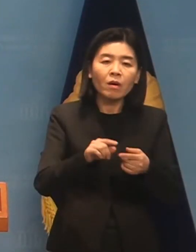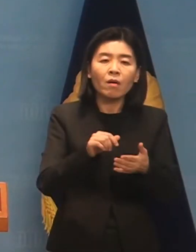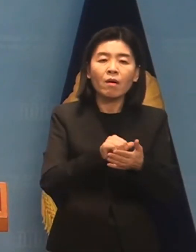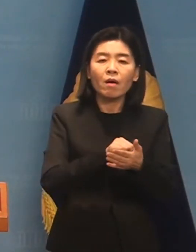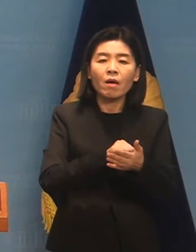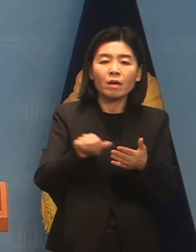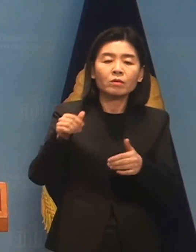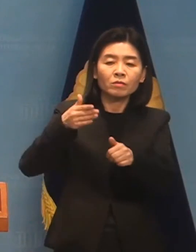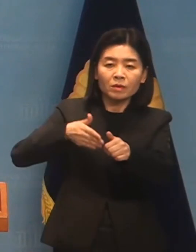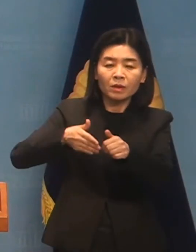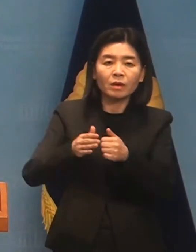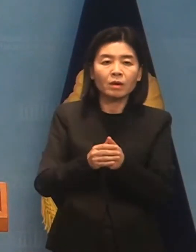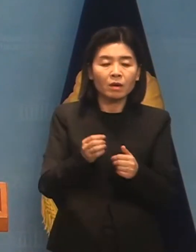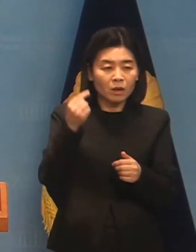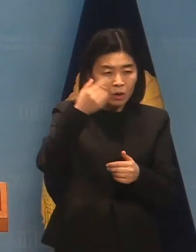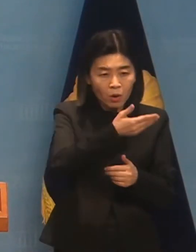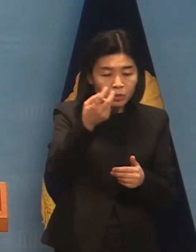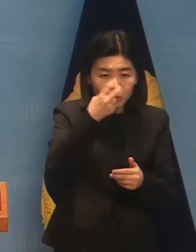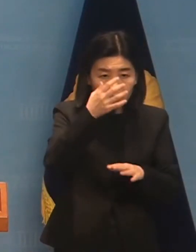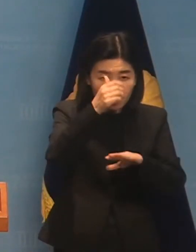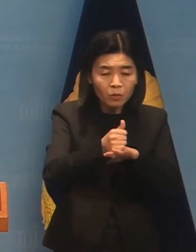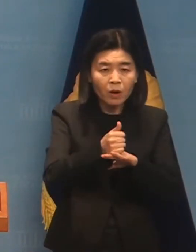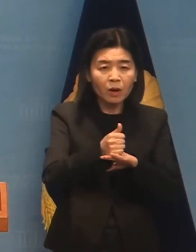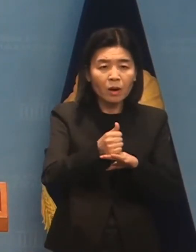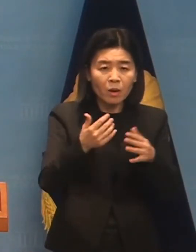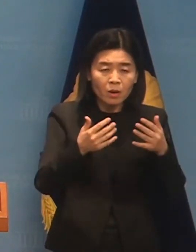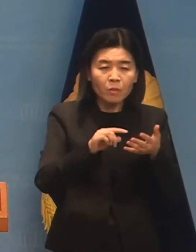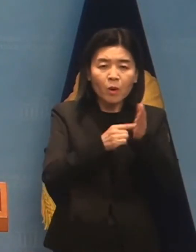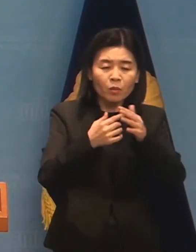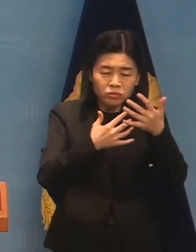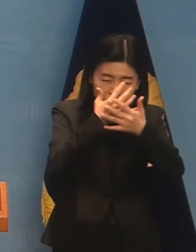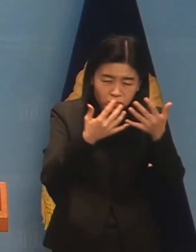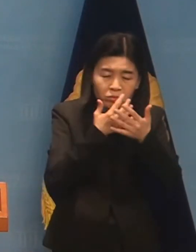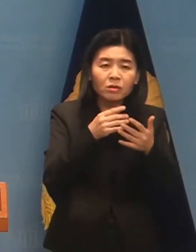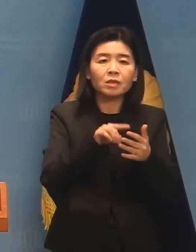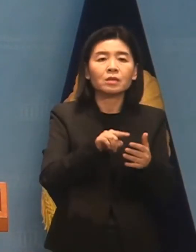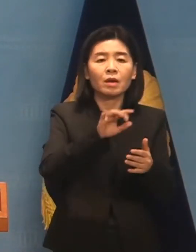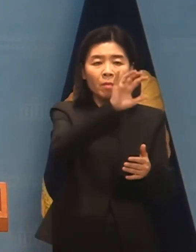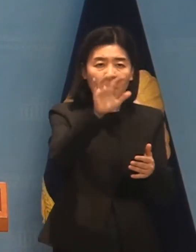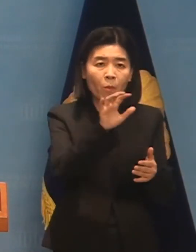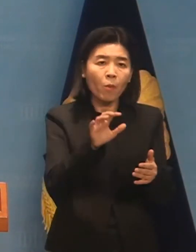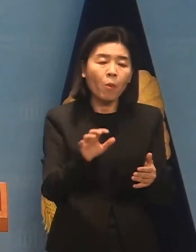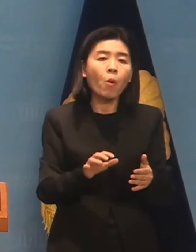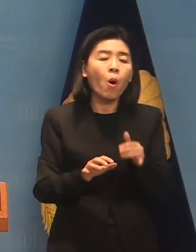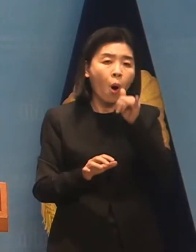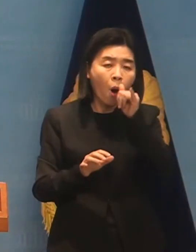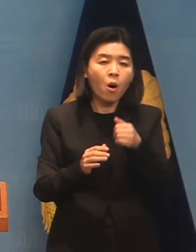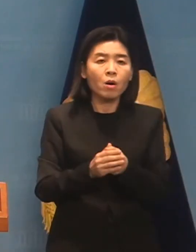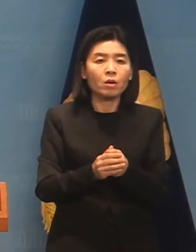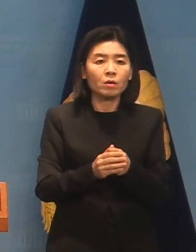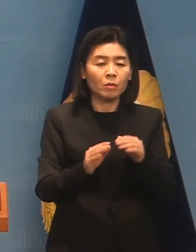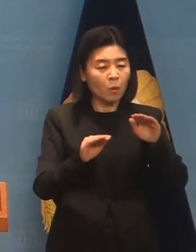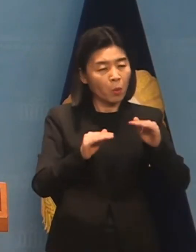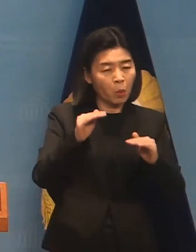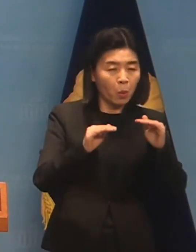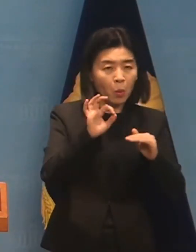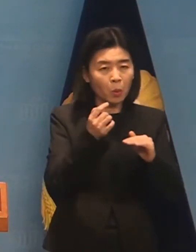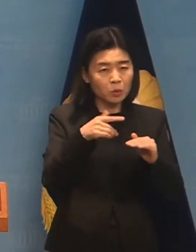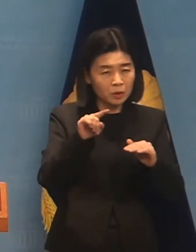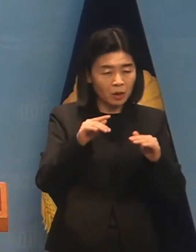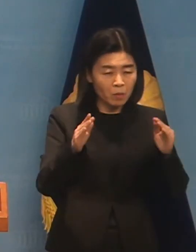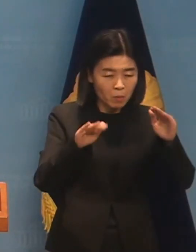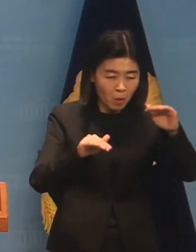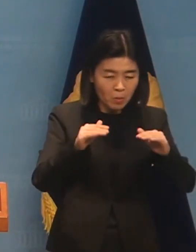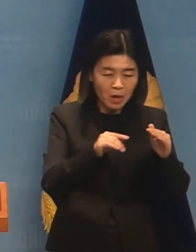보고드립니다. 여론조사 결과에 대한 부정확한 표현이 일부 언론 보도를 통해 반복적으로 나타나고 있는데 특히 오차범위 내의 결과는